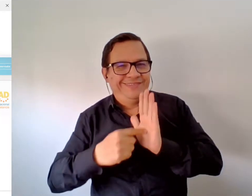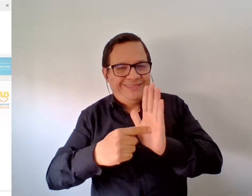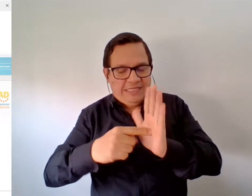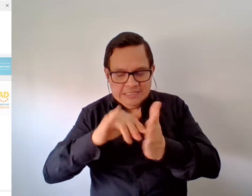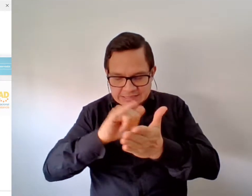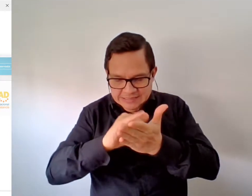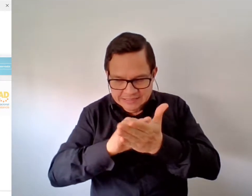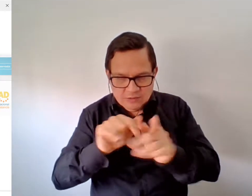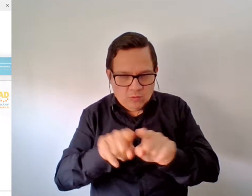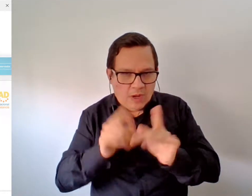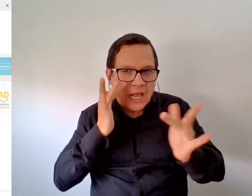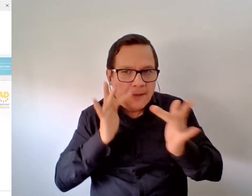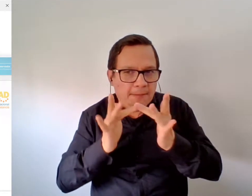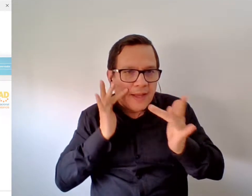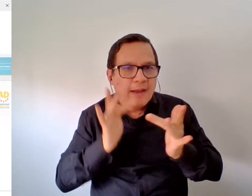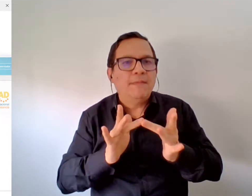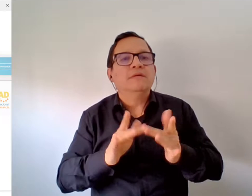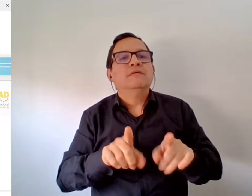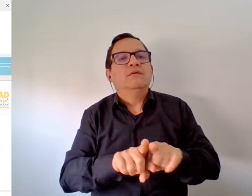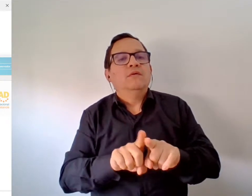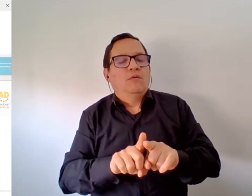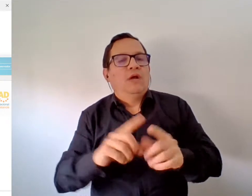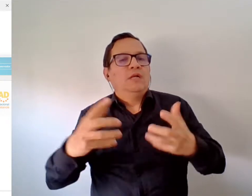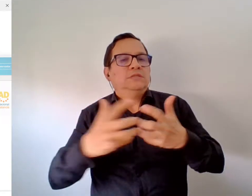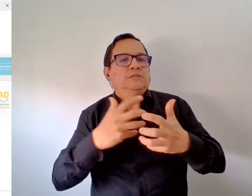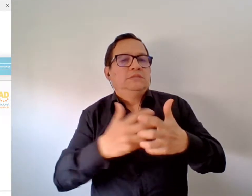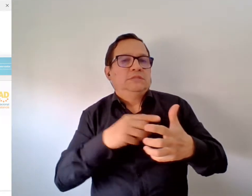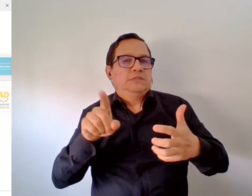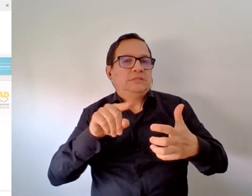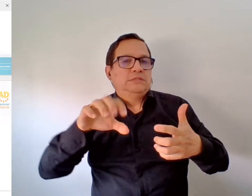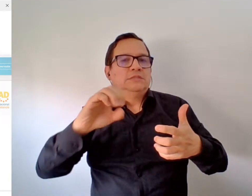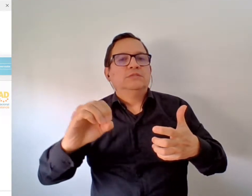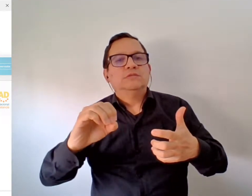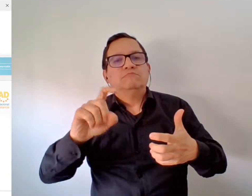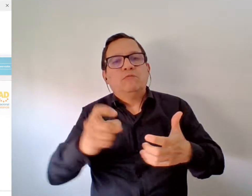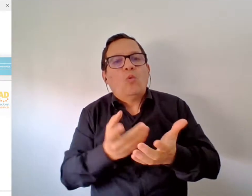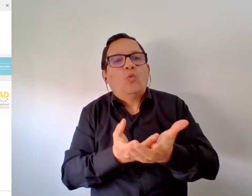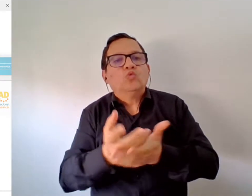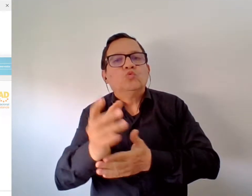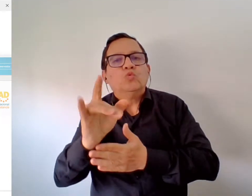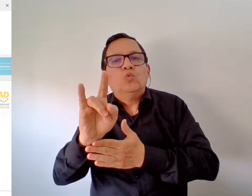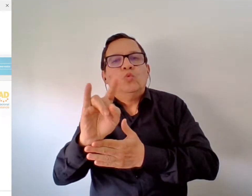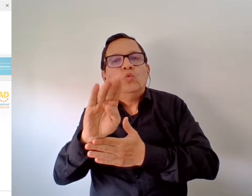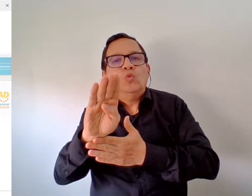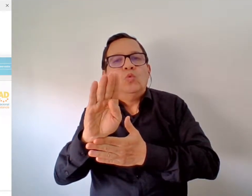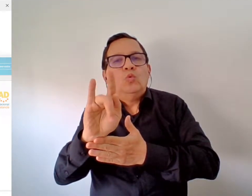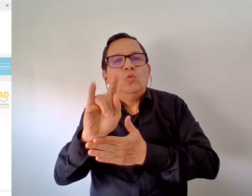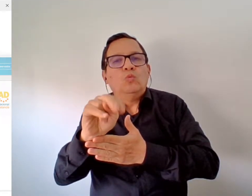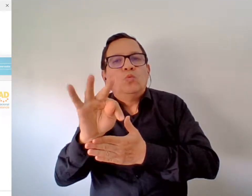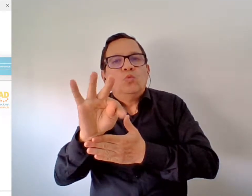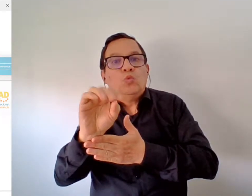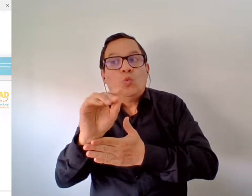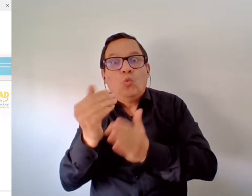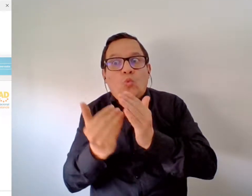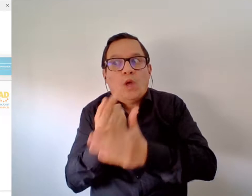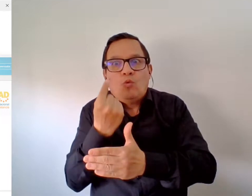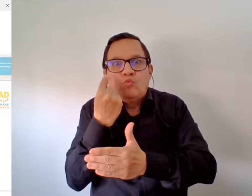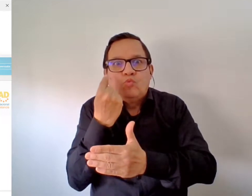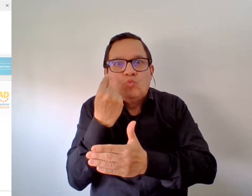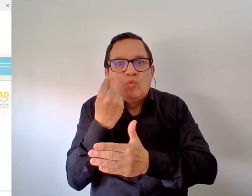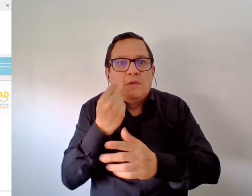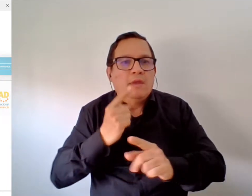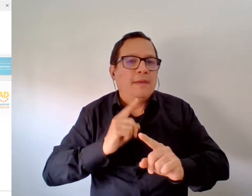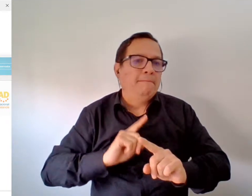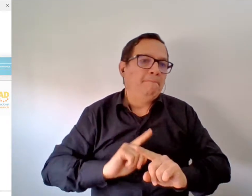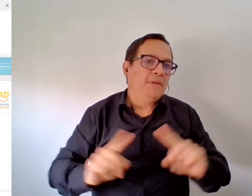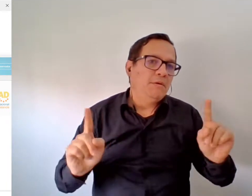documento. Como sistema SO, se recomienda Ubuntu en su última versión, no